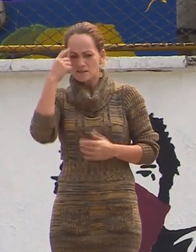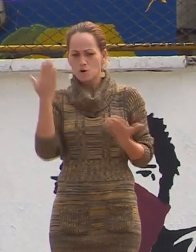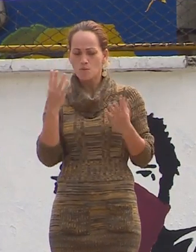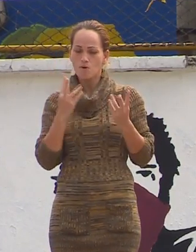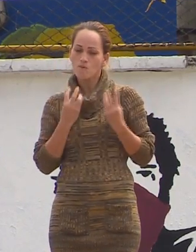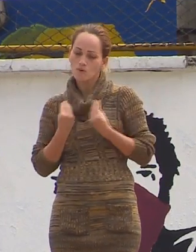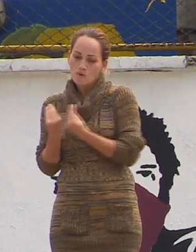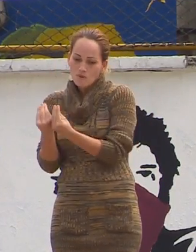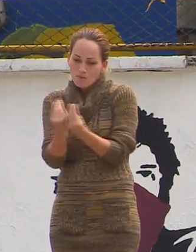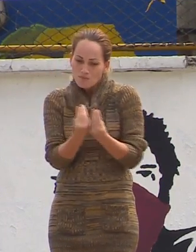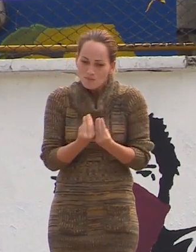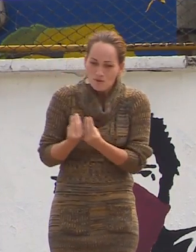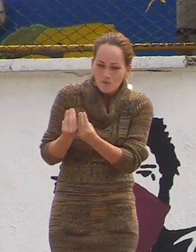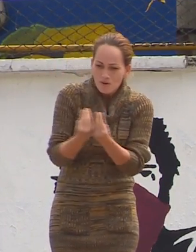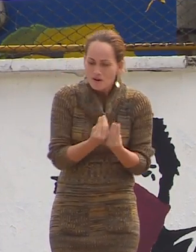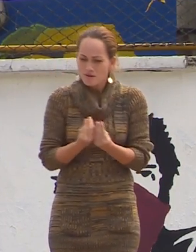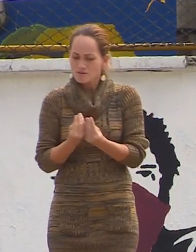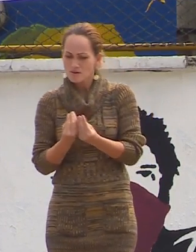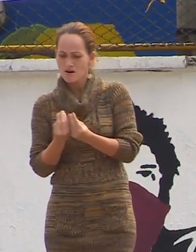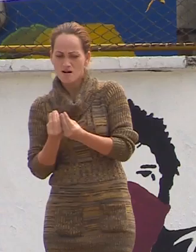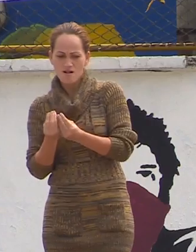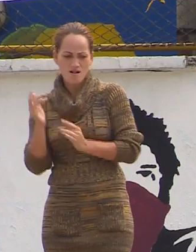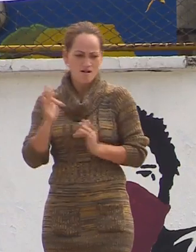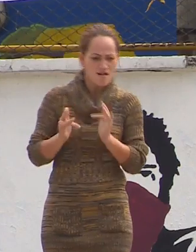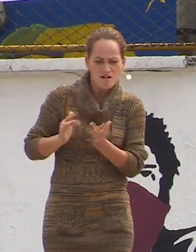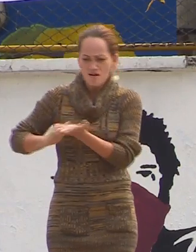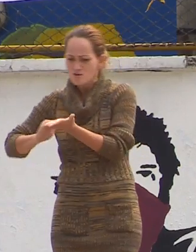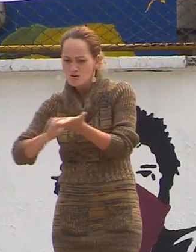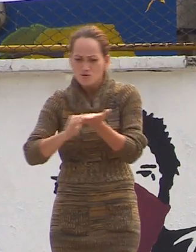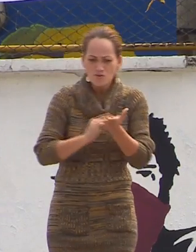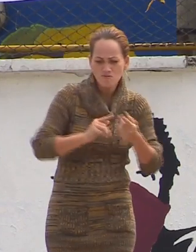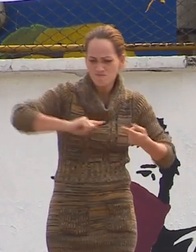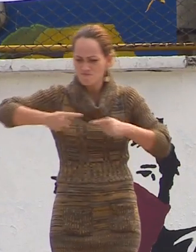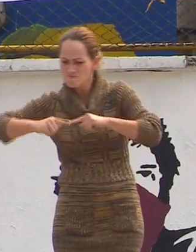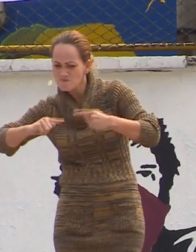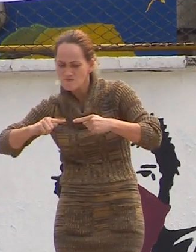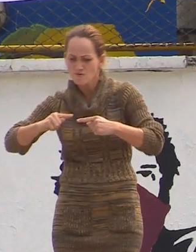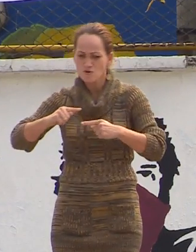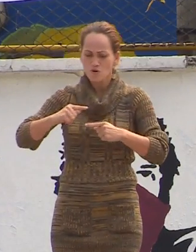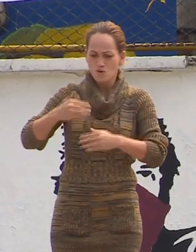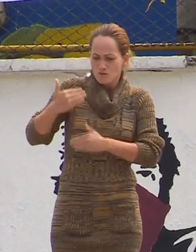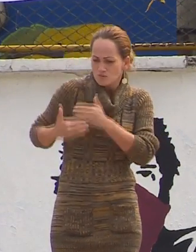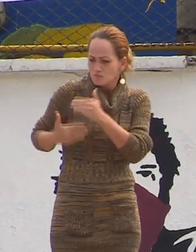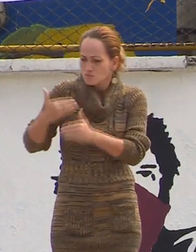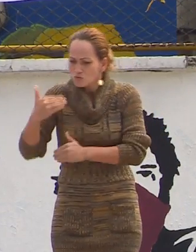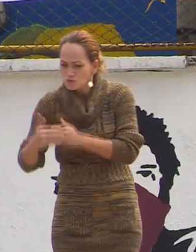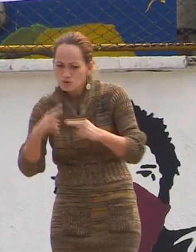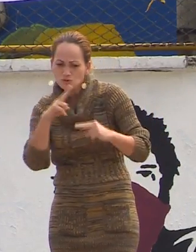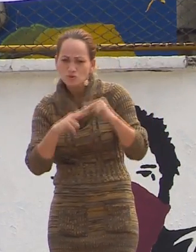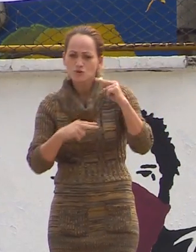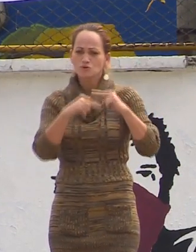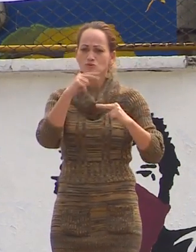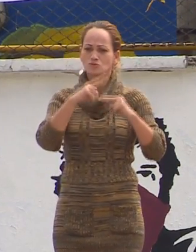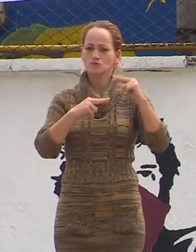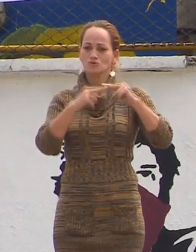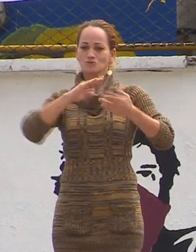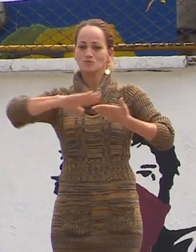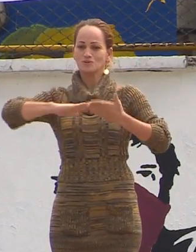convivencia, en la tramitación de los conflictos, en los procesos de construcción de